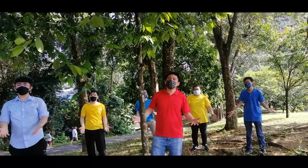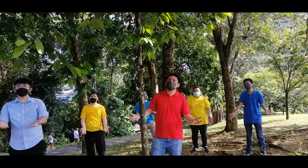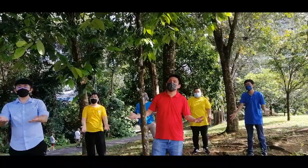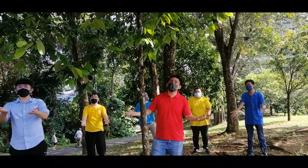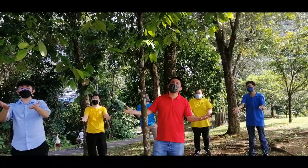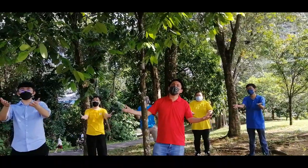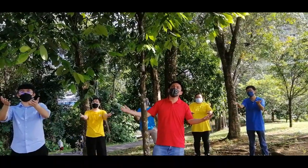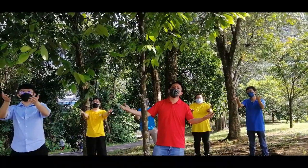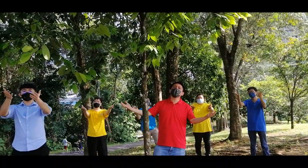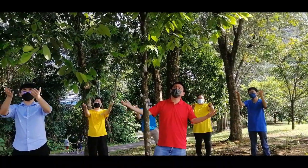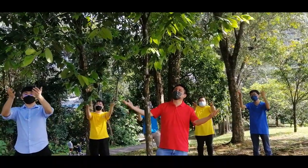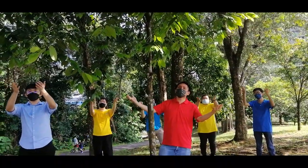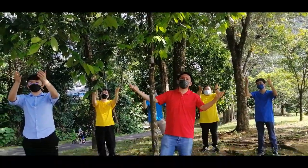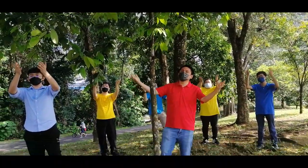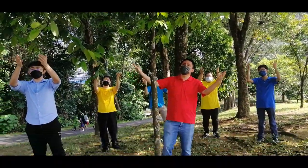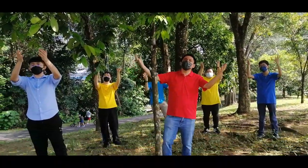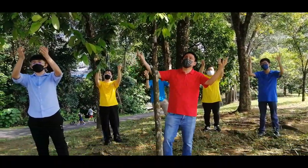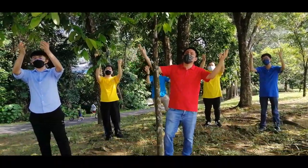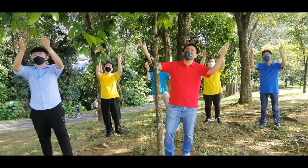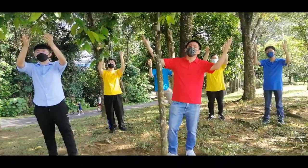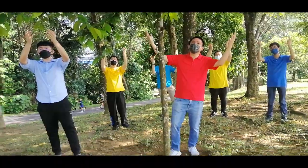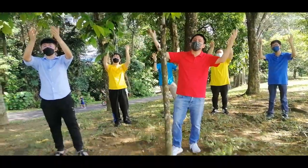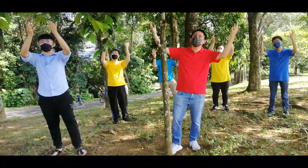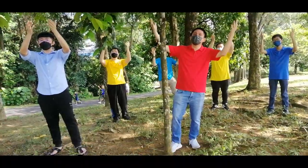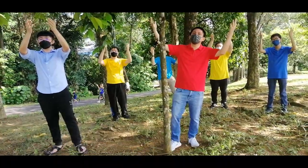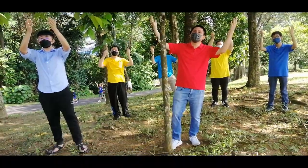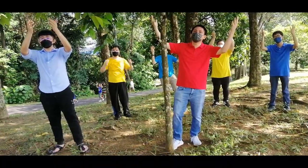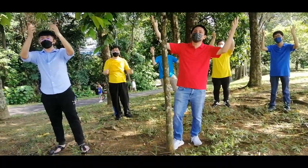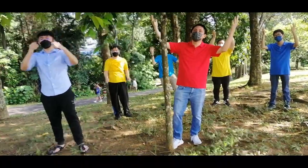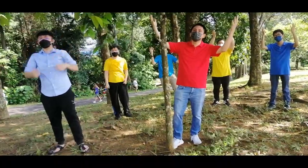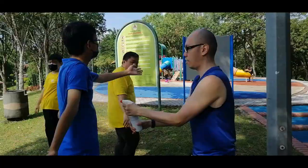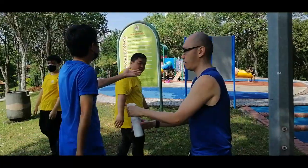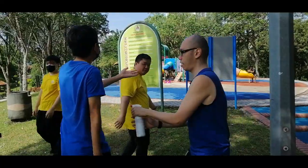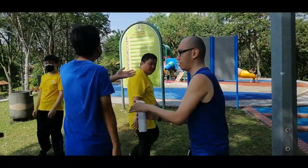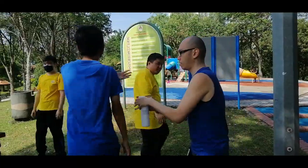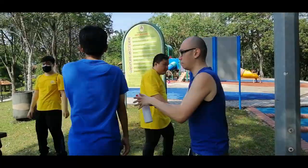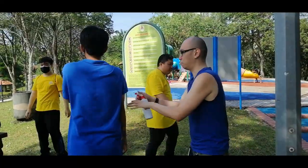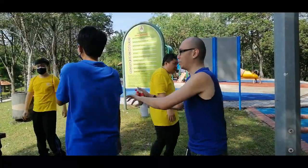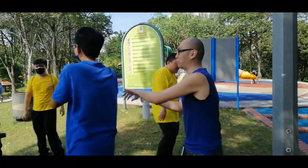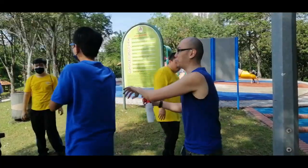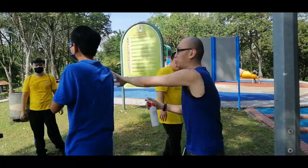盛开的春天。